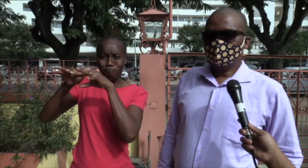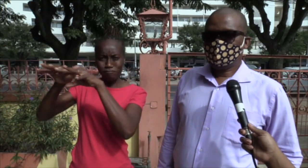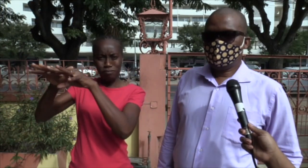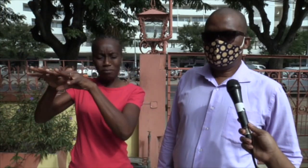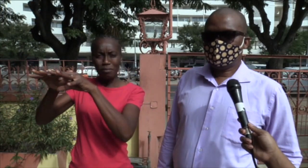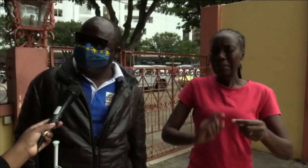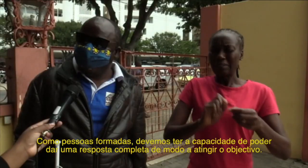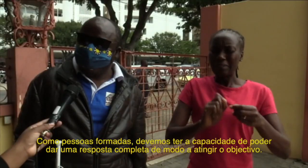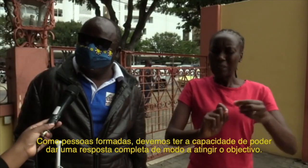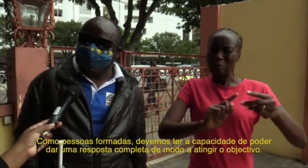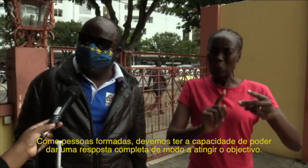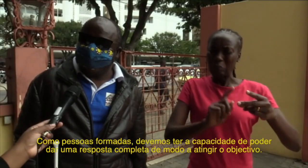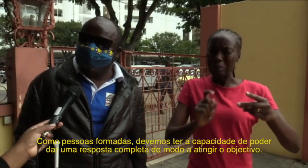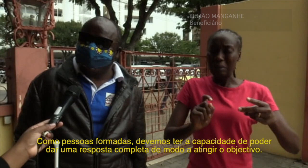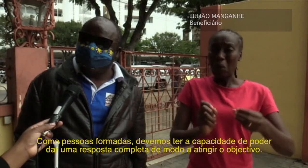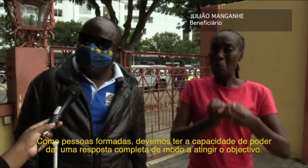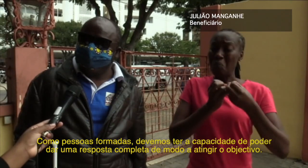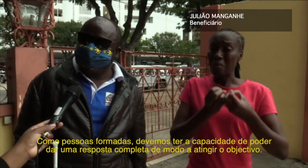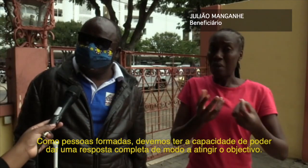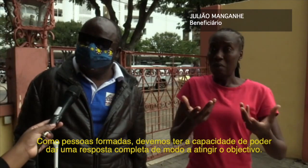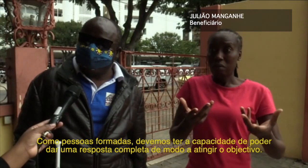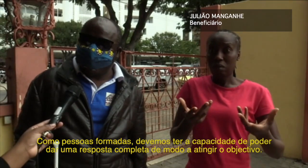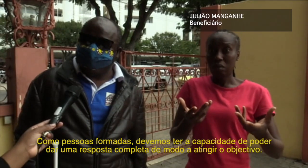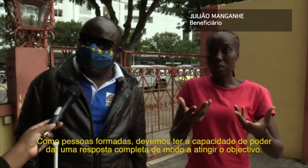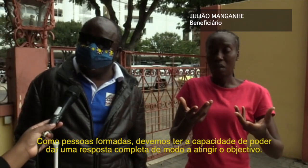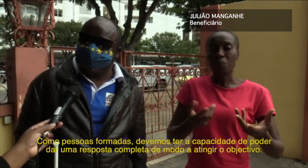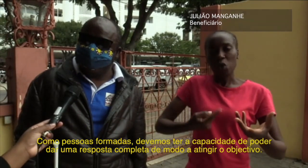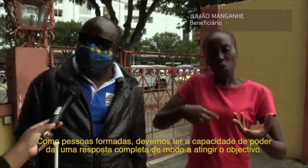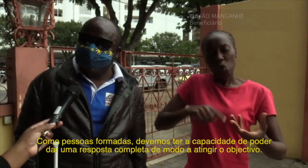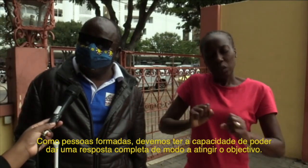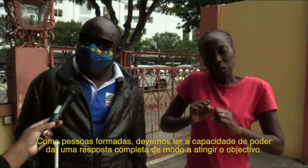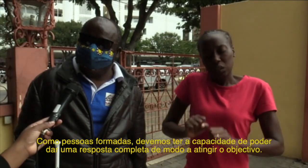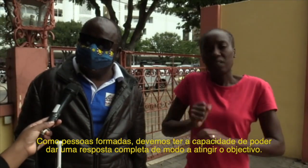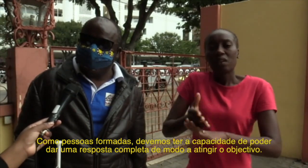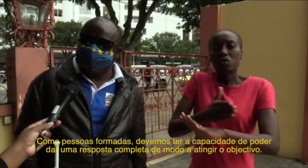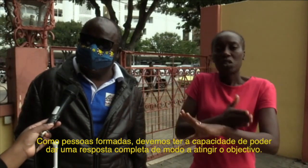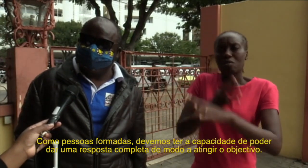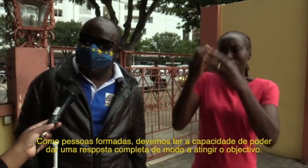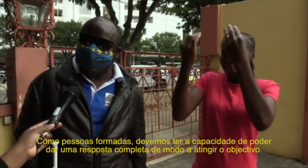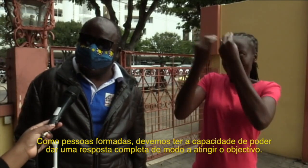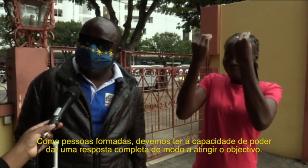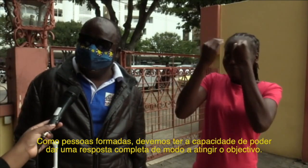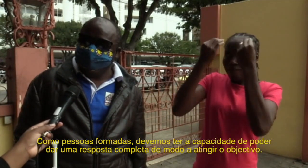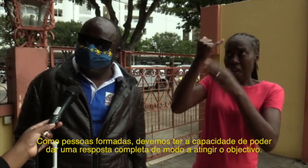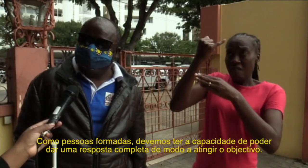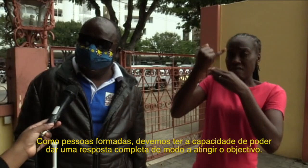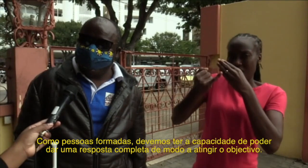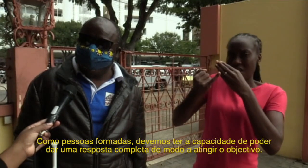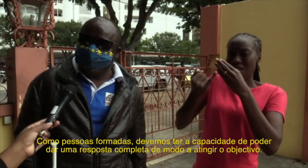como pessoas formadas temos que ter capacidade de poder dar uma resposta